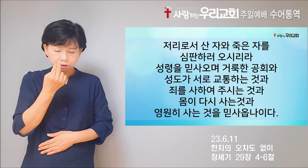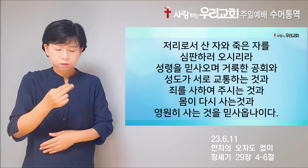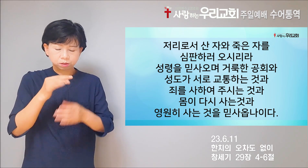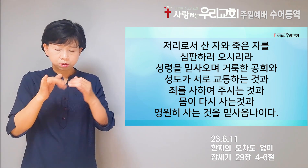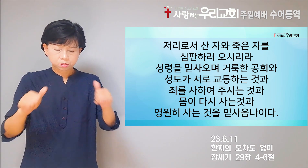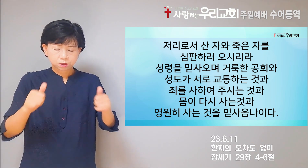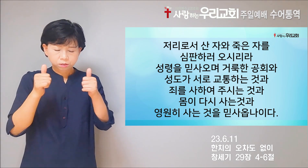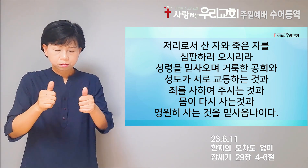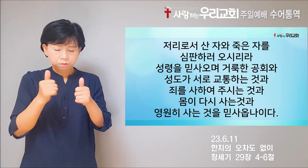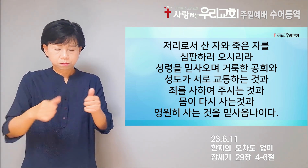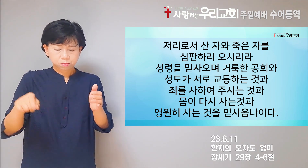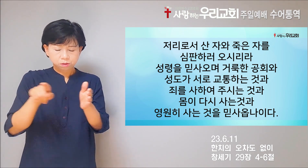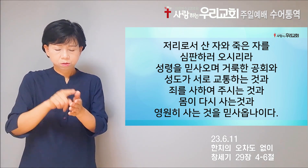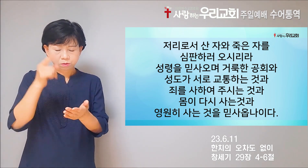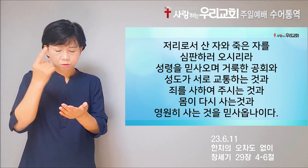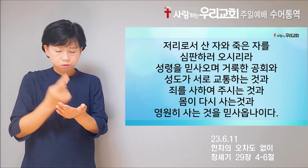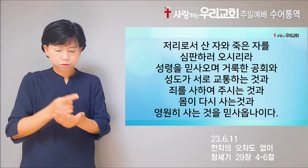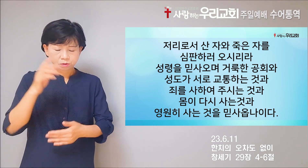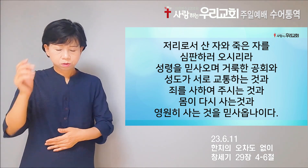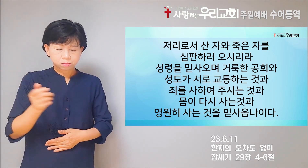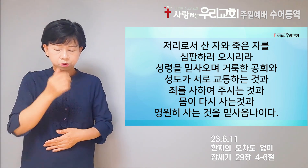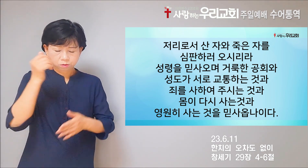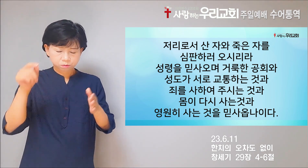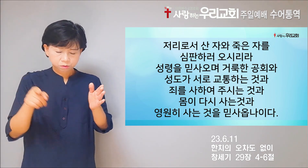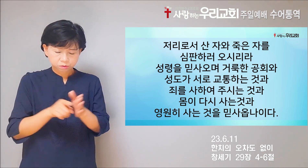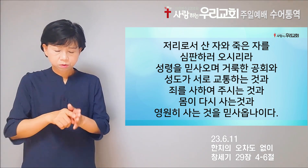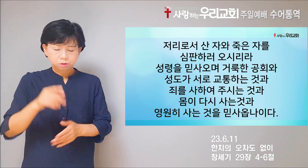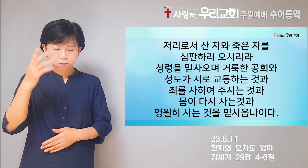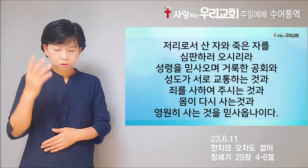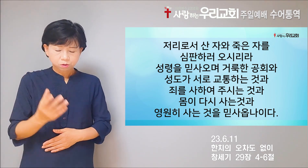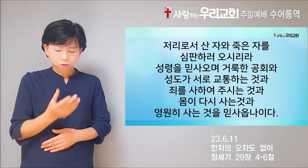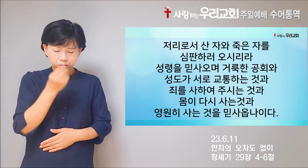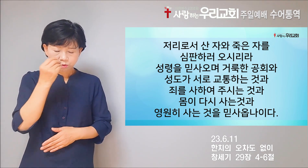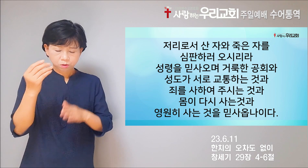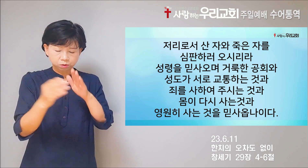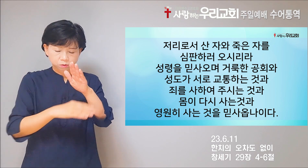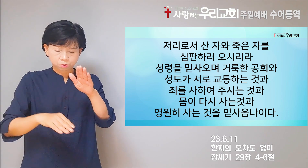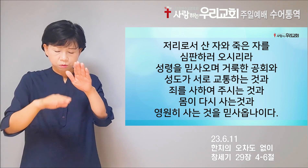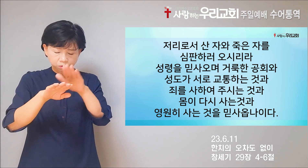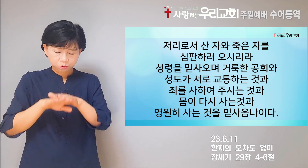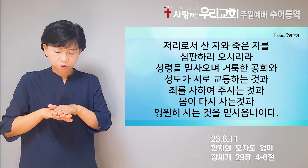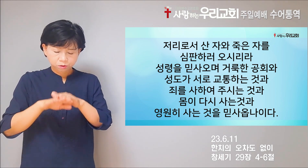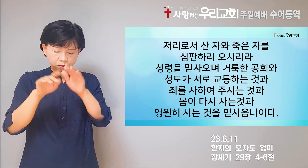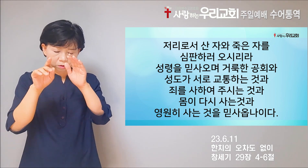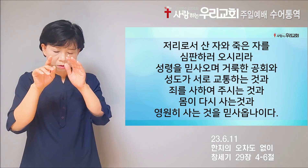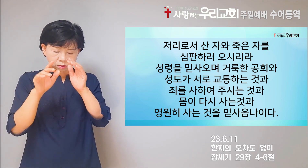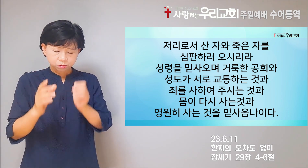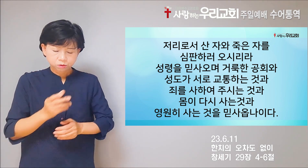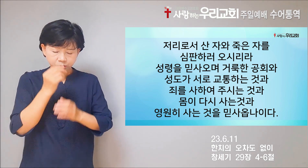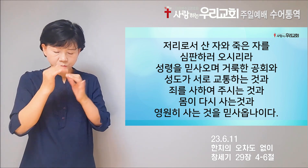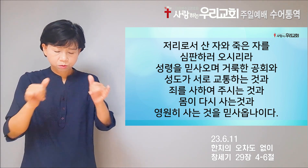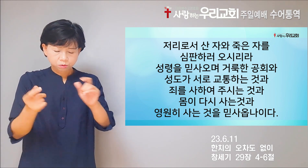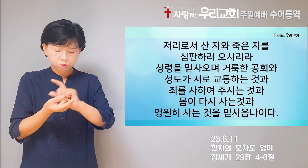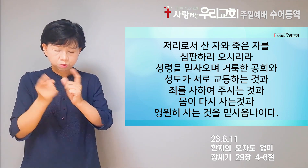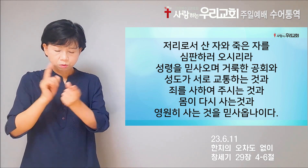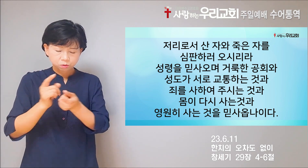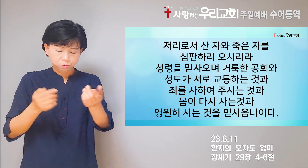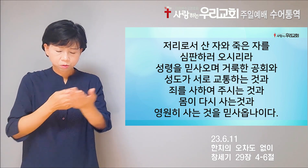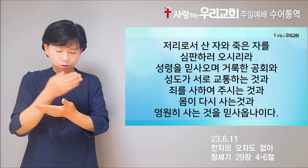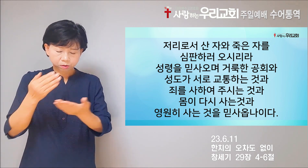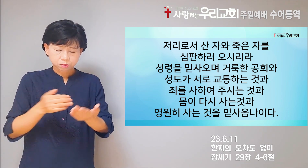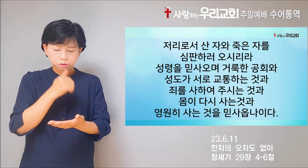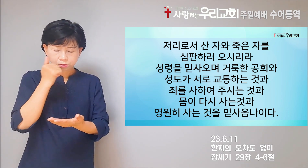자를 심판하러 오시리라. 성령을 믿사오며 거룩한 공예와 성도가 서로 교통하는